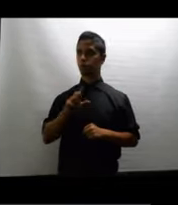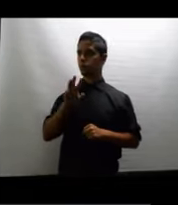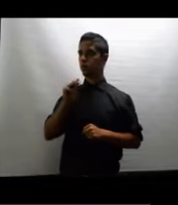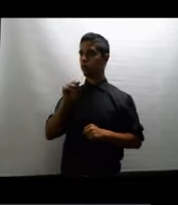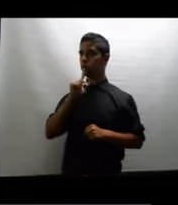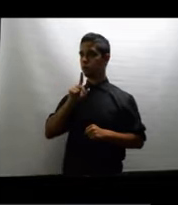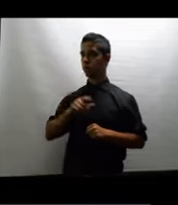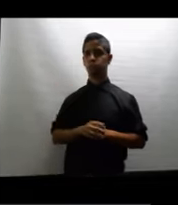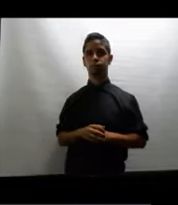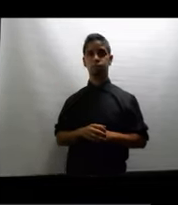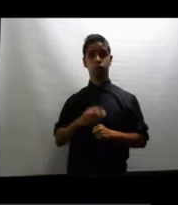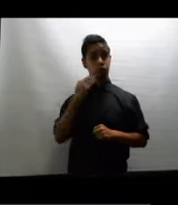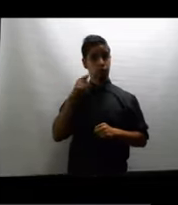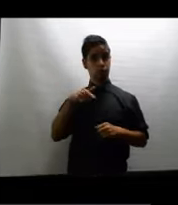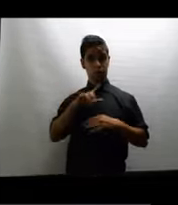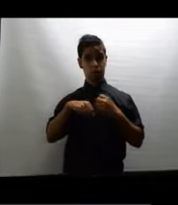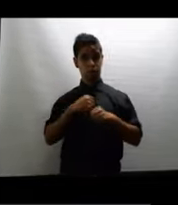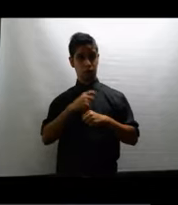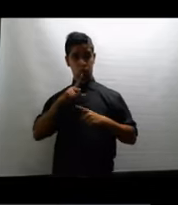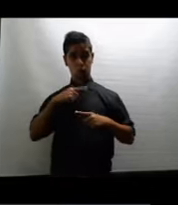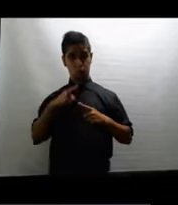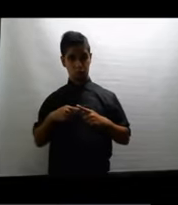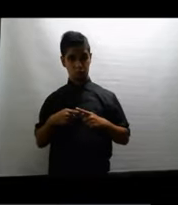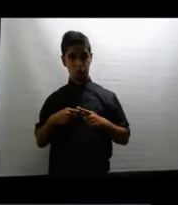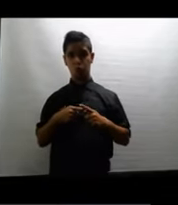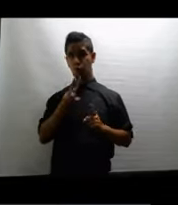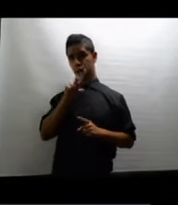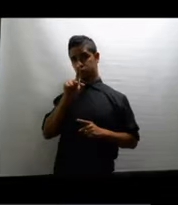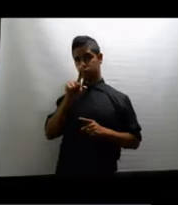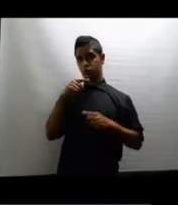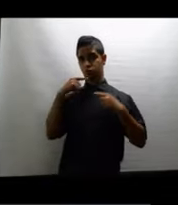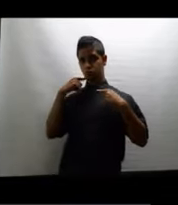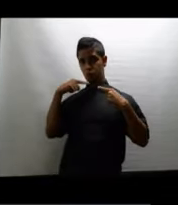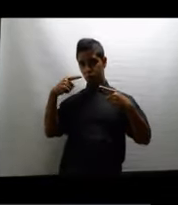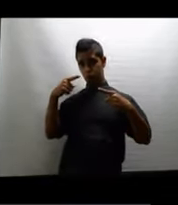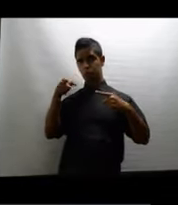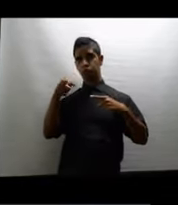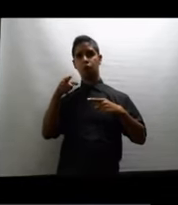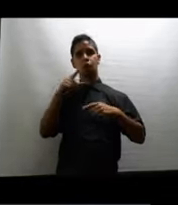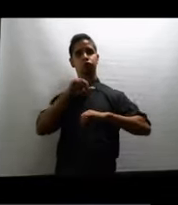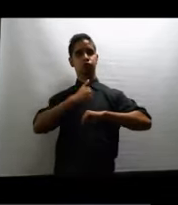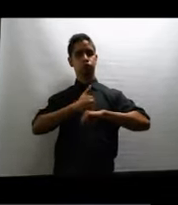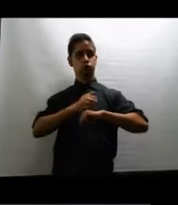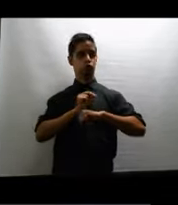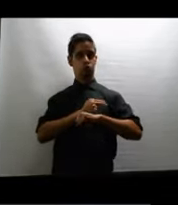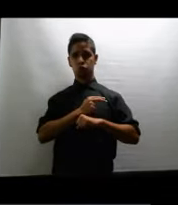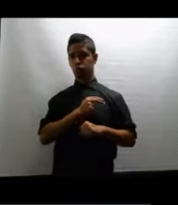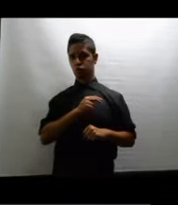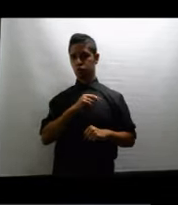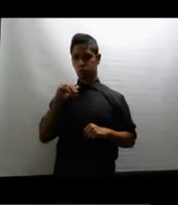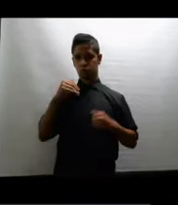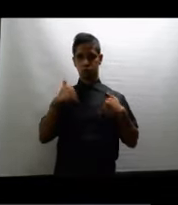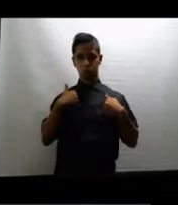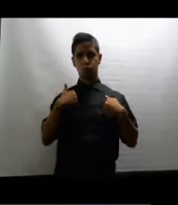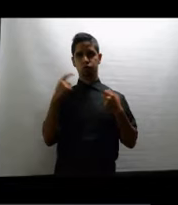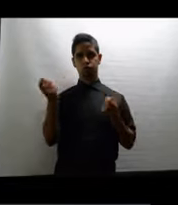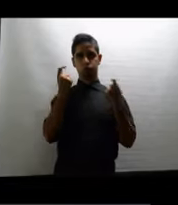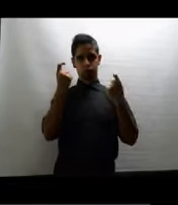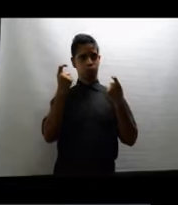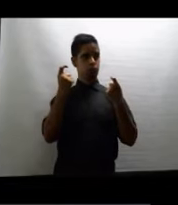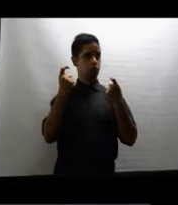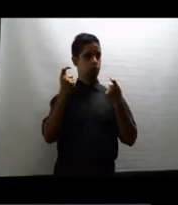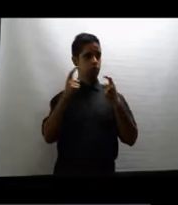este año se cumplan los 21 de la fundación, nosotros también tenemos un party, pero nosotros